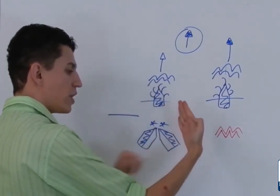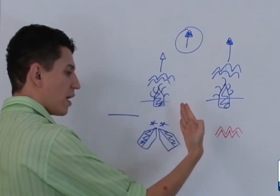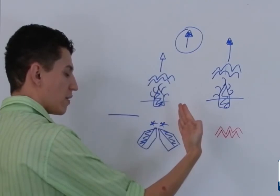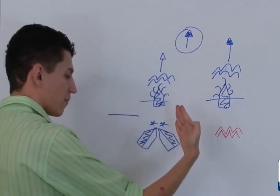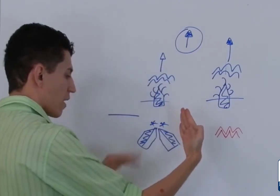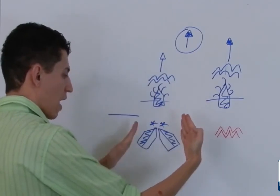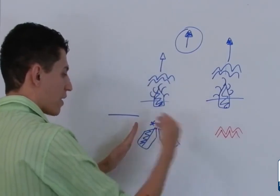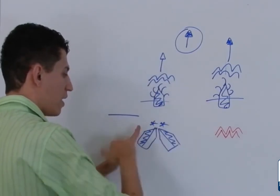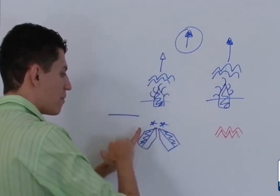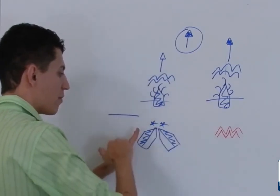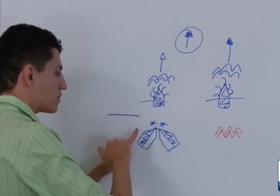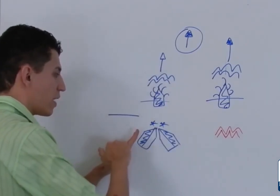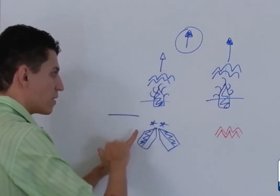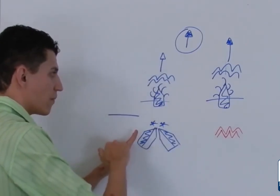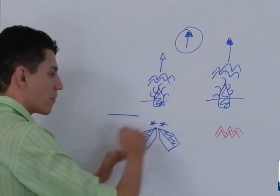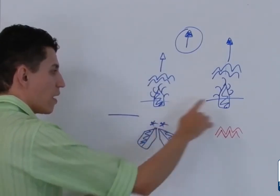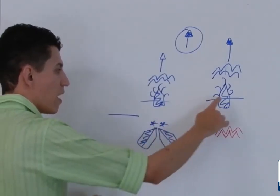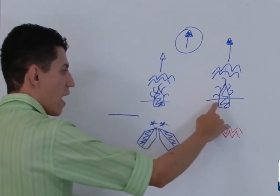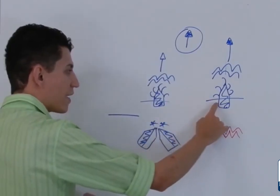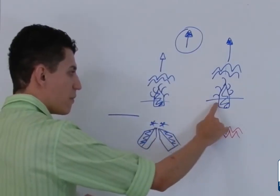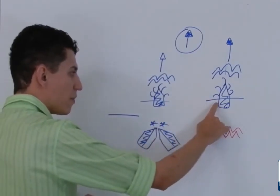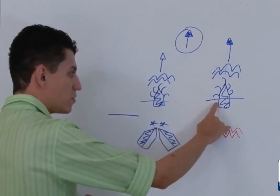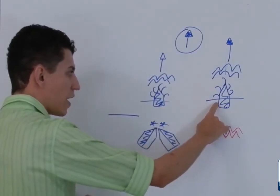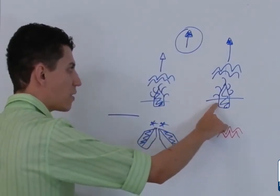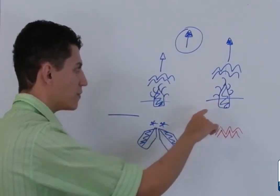direita, aqui é a minha mão esquerda, aqui é a minha mão direita.